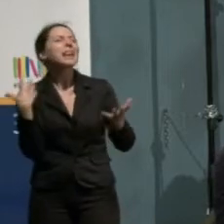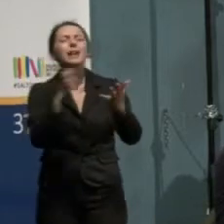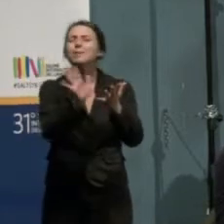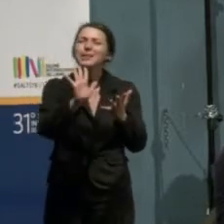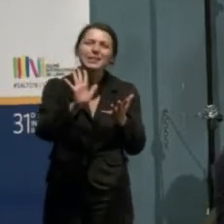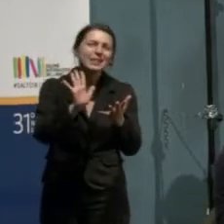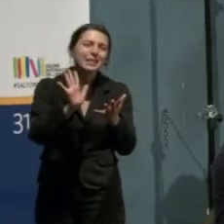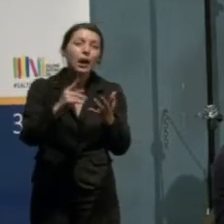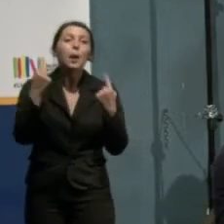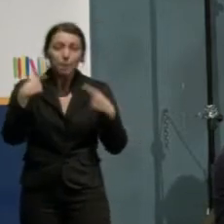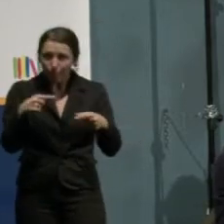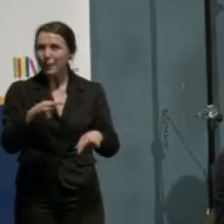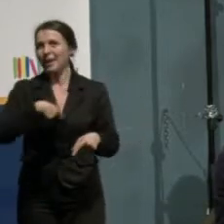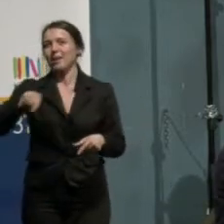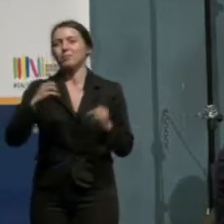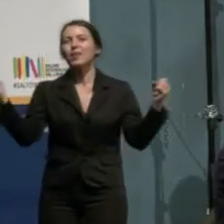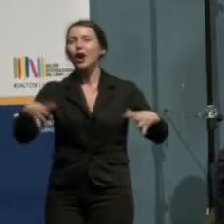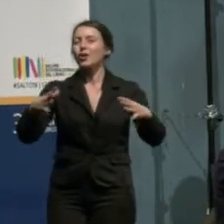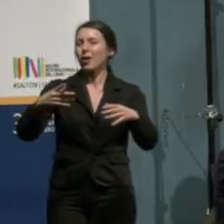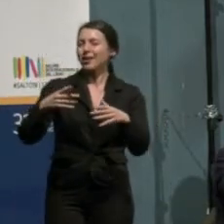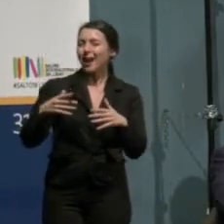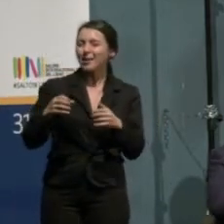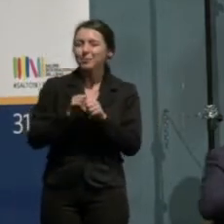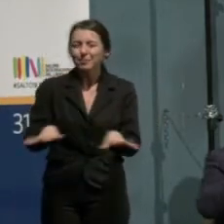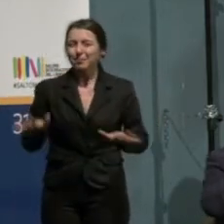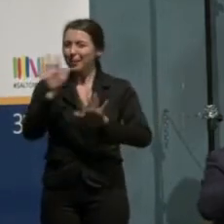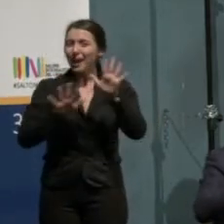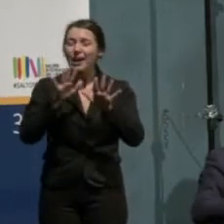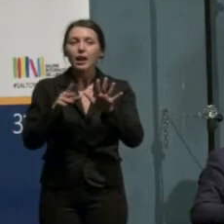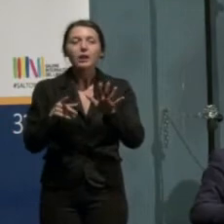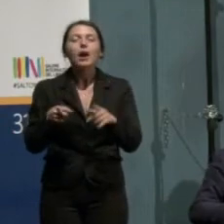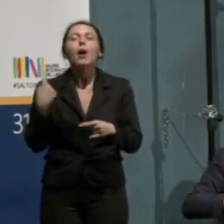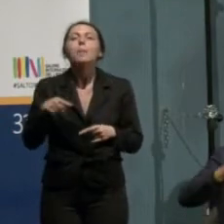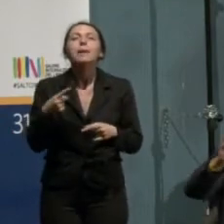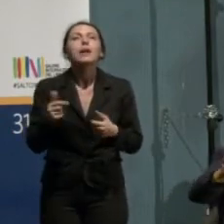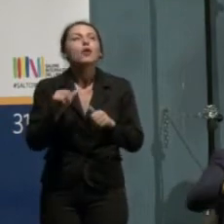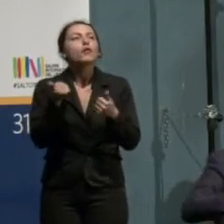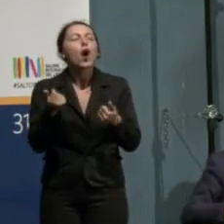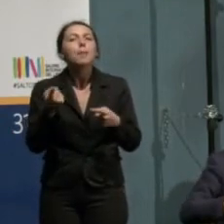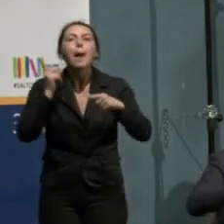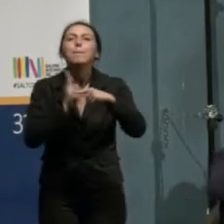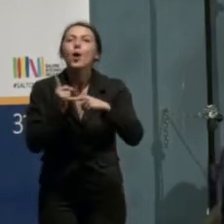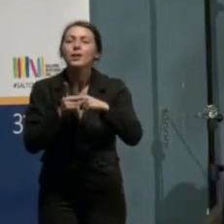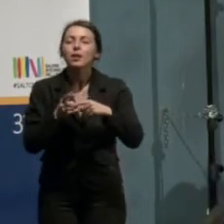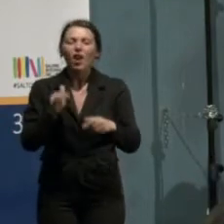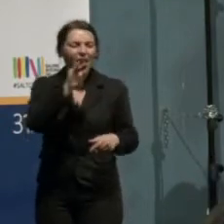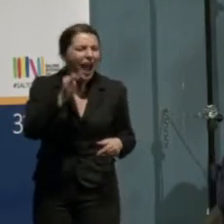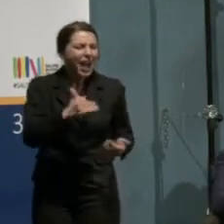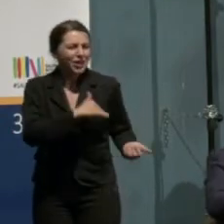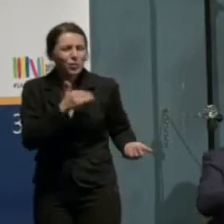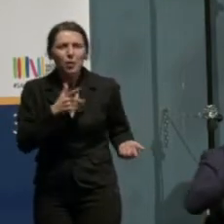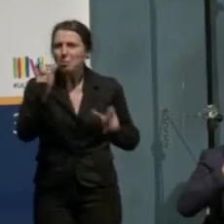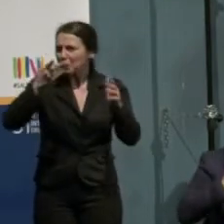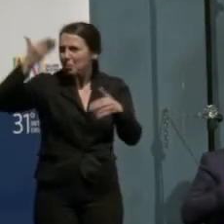messo in moto questa è la scorta mediatica si è messo in moto un circuito positivo in cui ragazze e ragazzi studenti persone che non